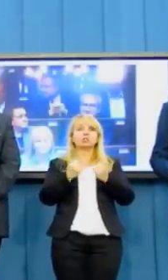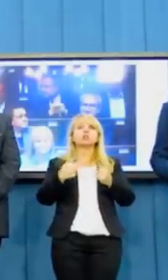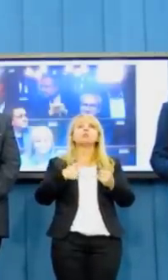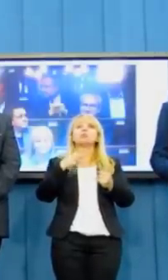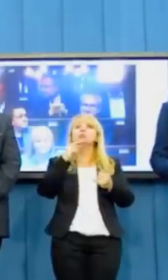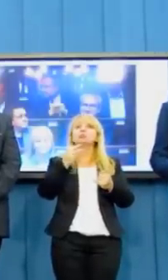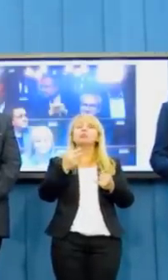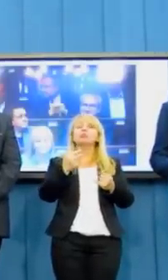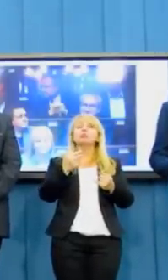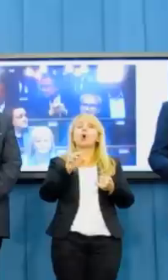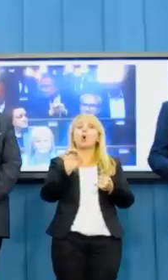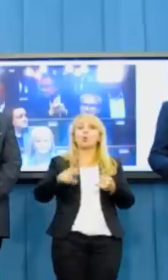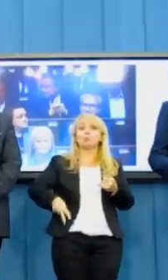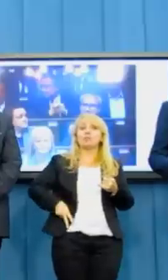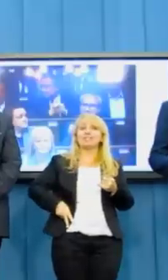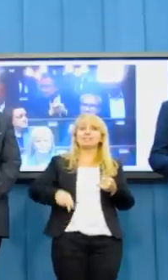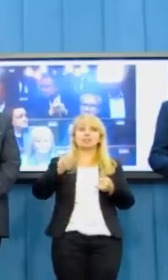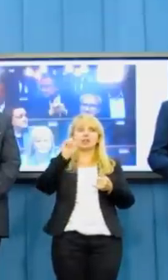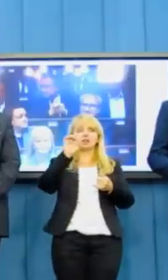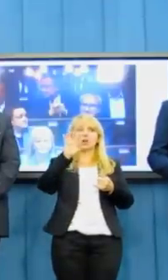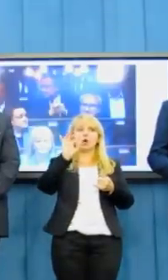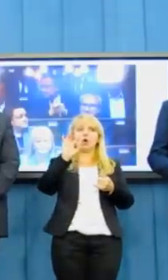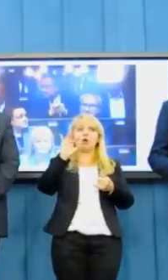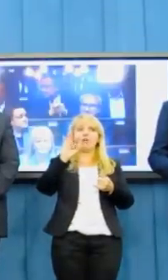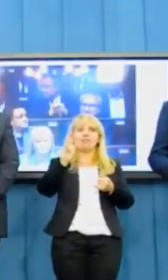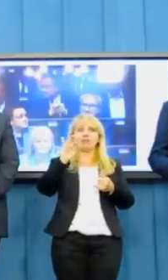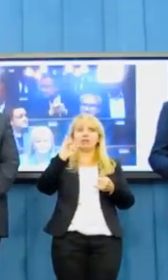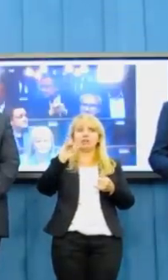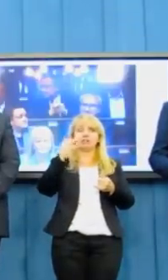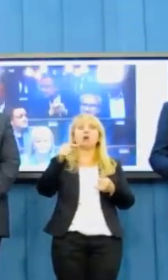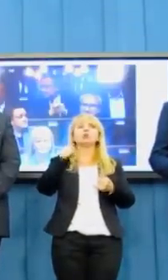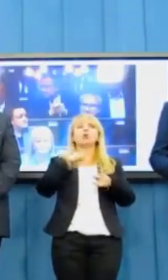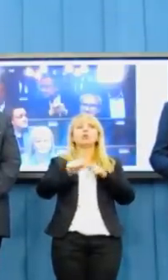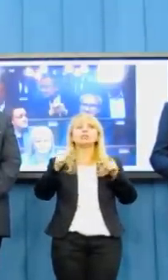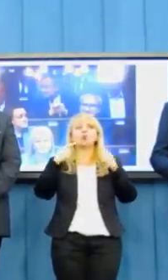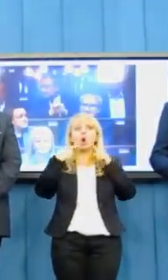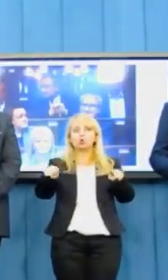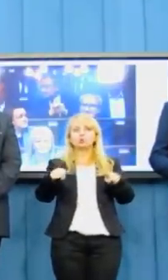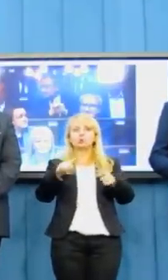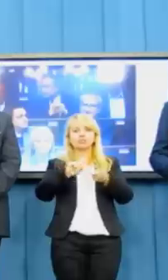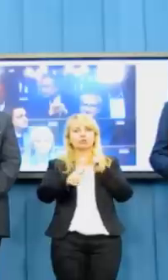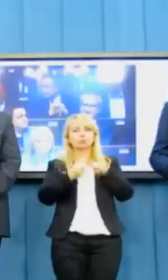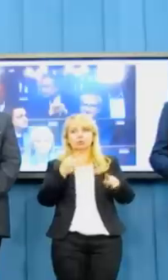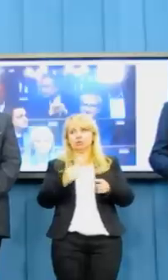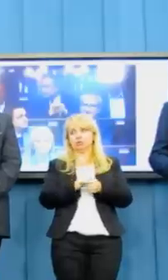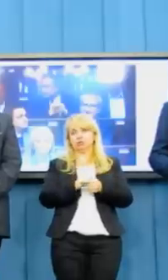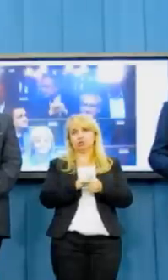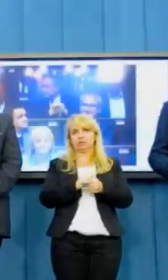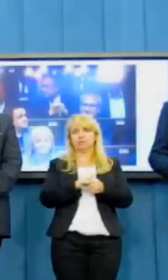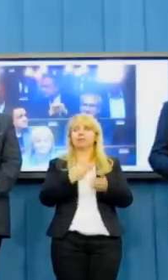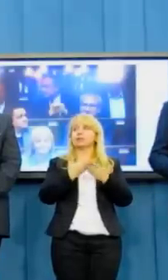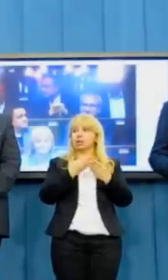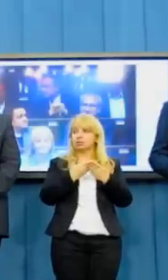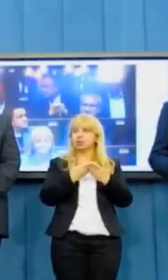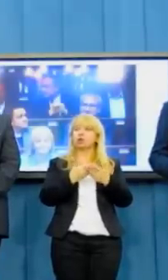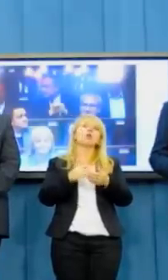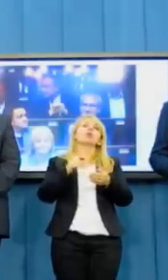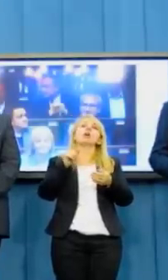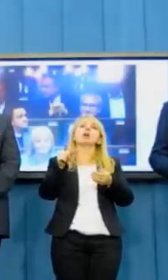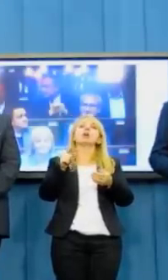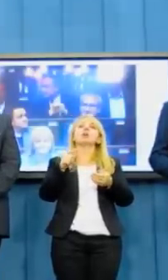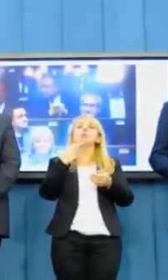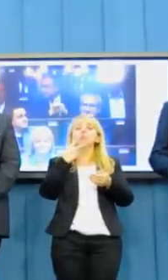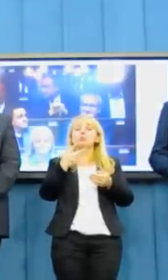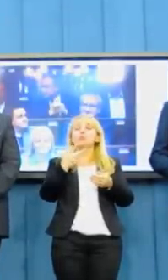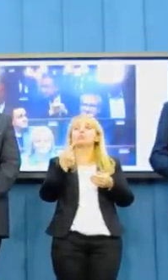odpowiedzialności politycznej za to, co się dzieje w jego resorcie. Przypominam do znudzenia kasus ministra sprawiedliwości, który podał się do